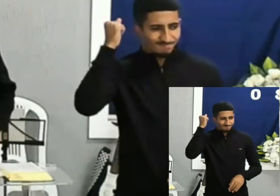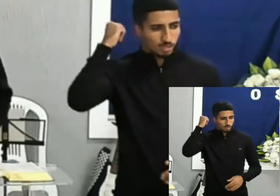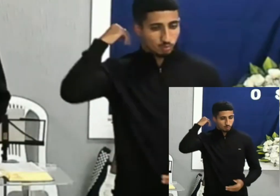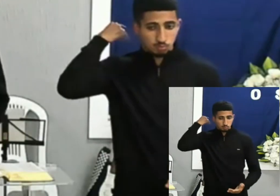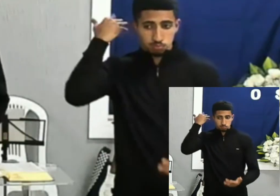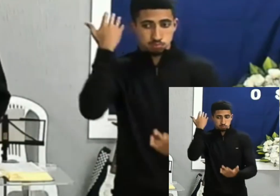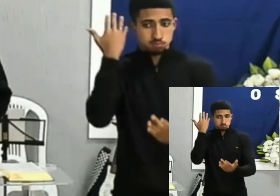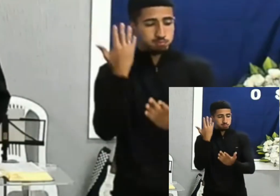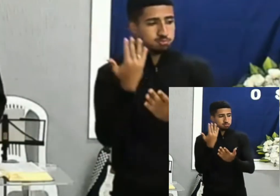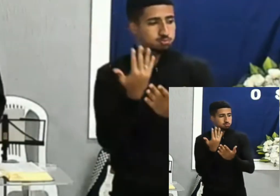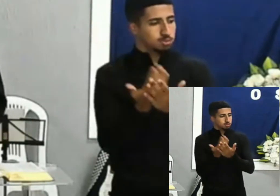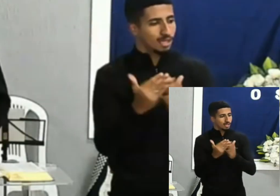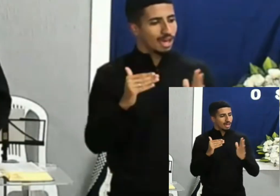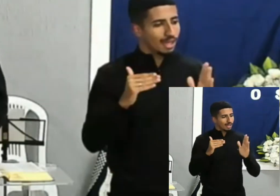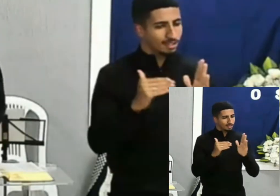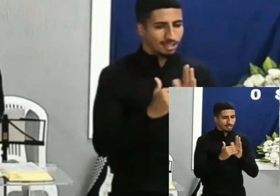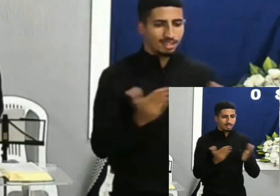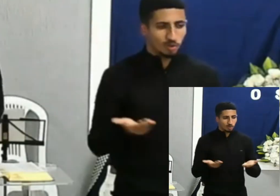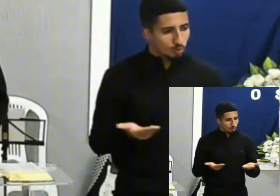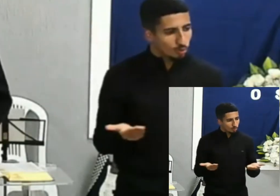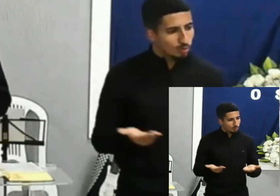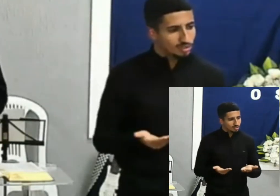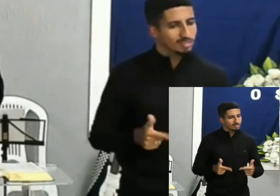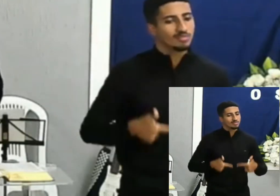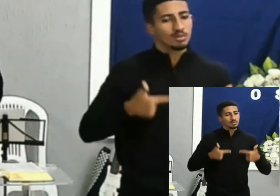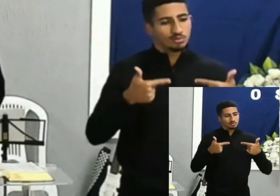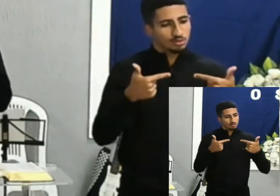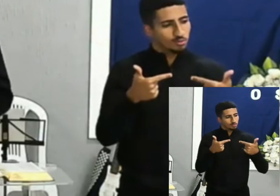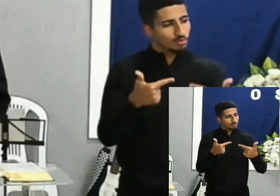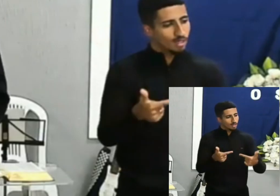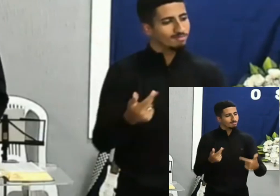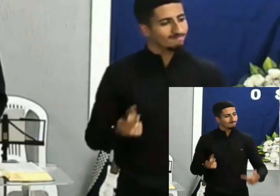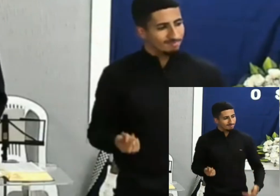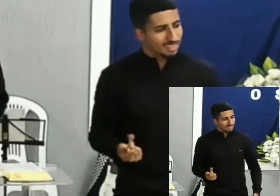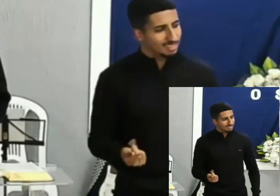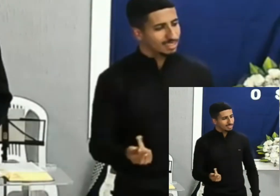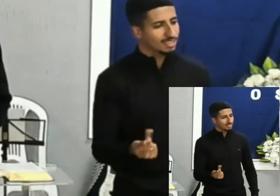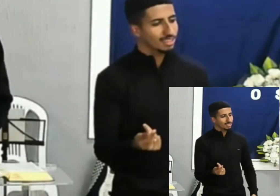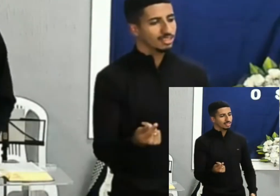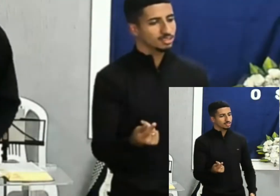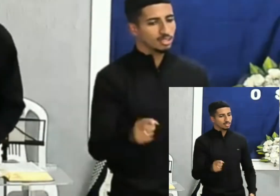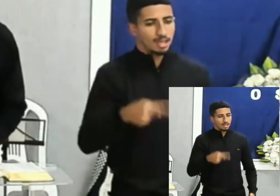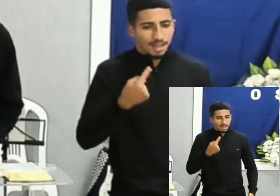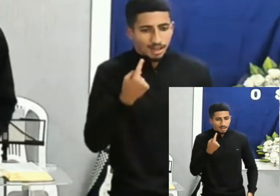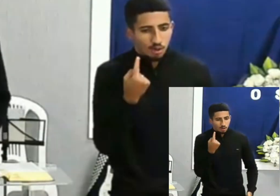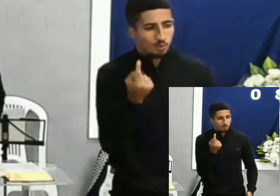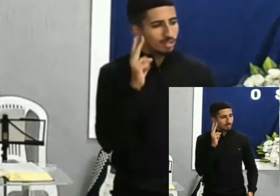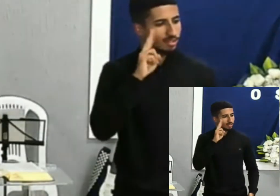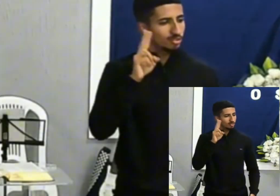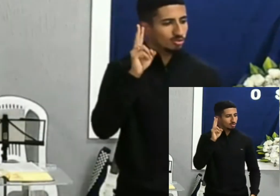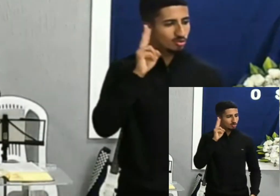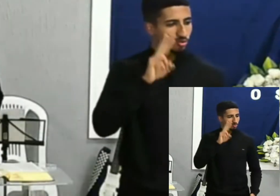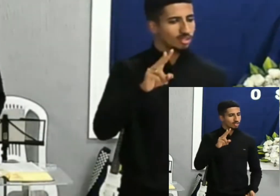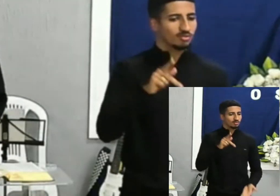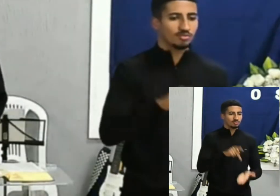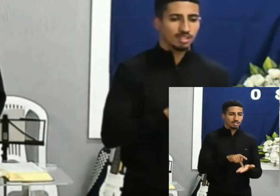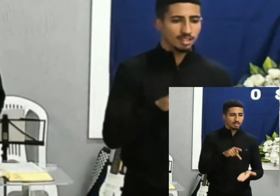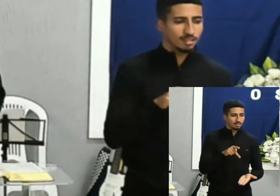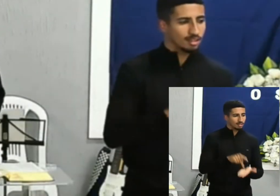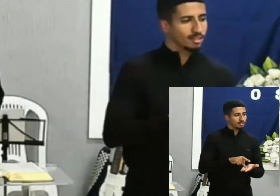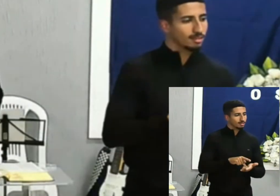Nós temos aqui um chamado, queridos, mais uma vez, para nos apegarmos à mensagem da